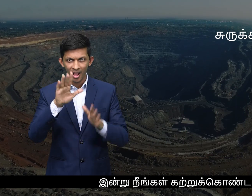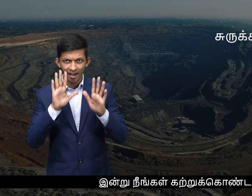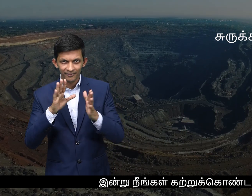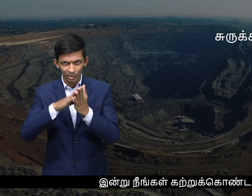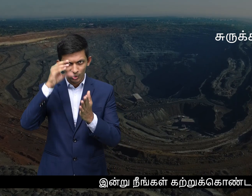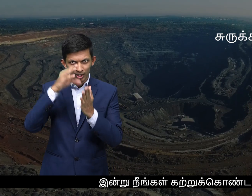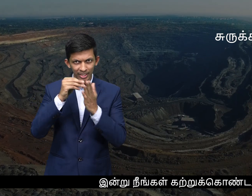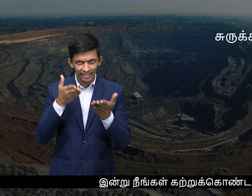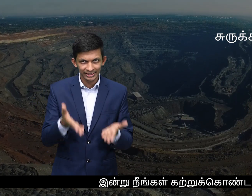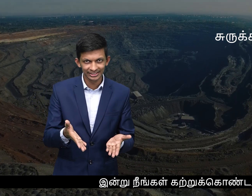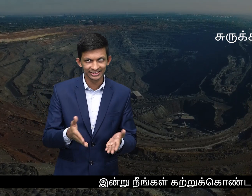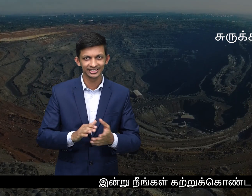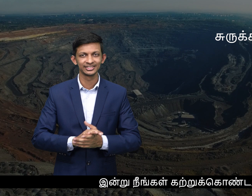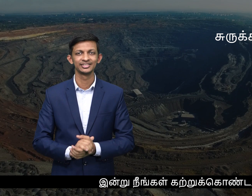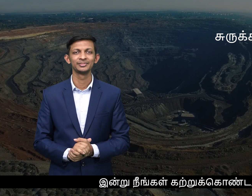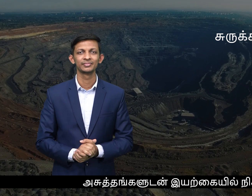நினைவில் வைத்துக் கொள்ளுங்கள்,